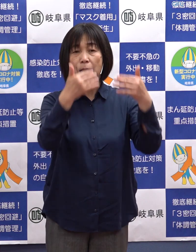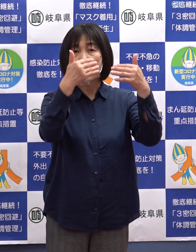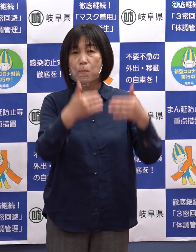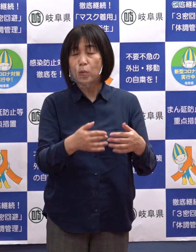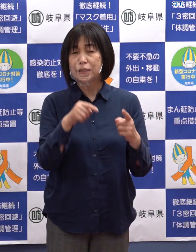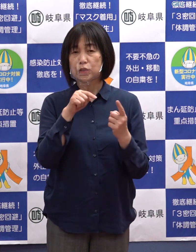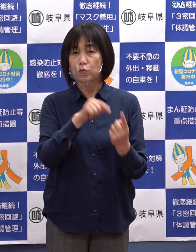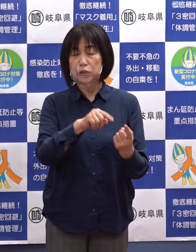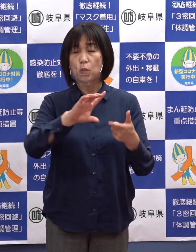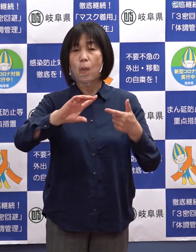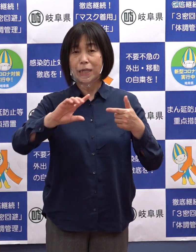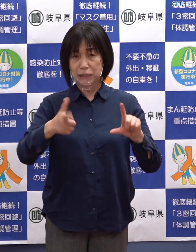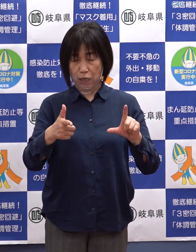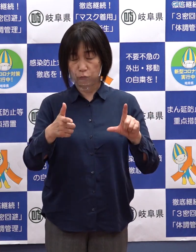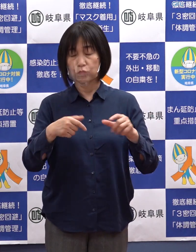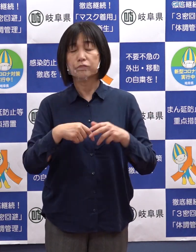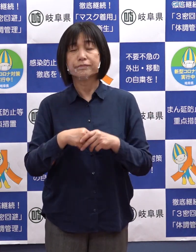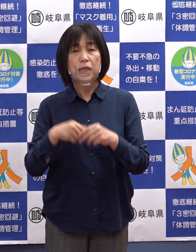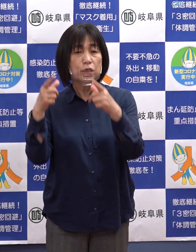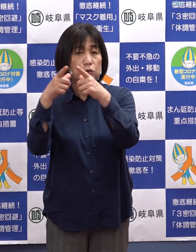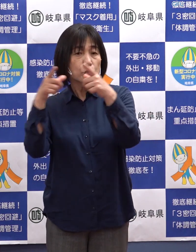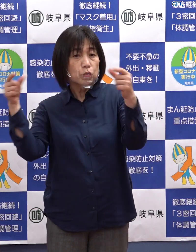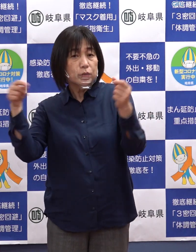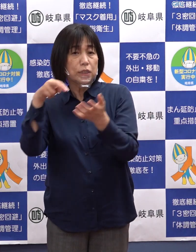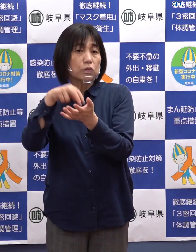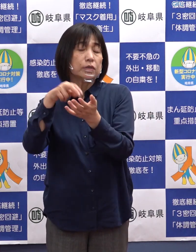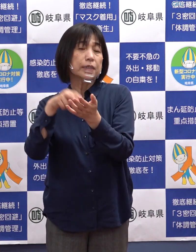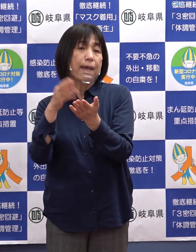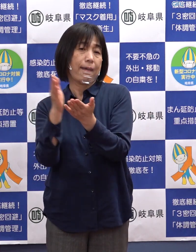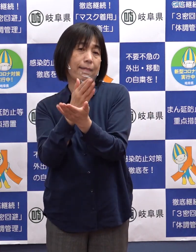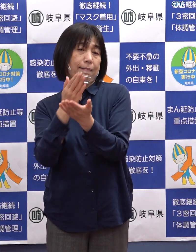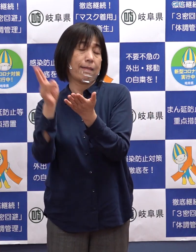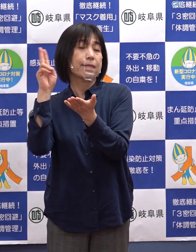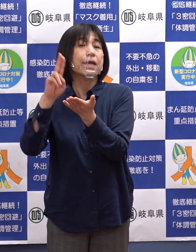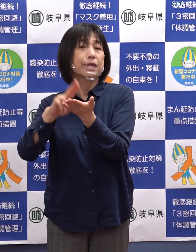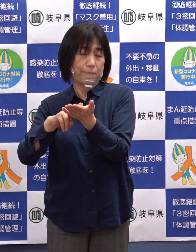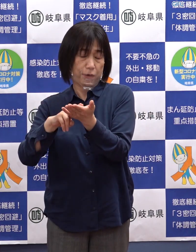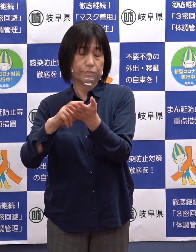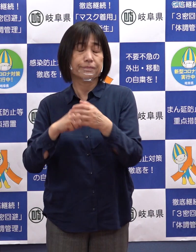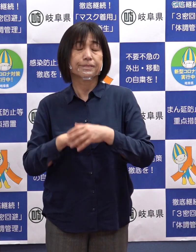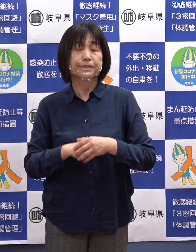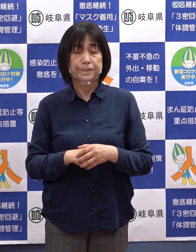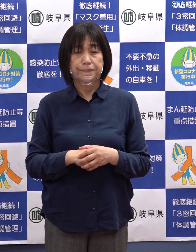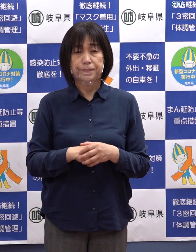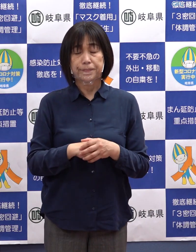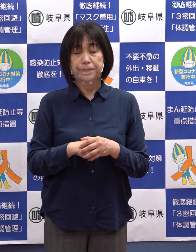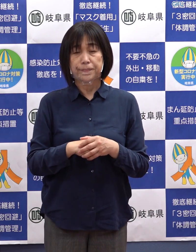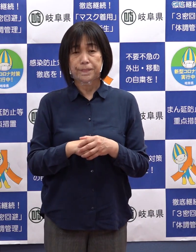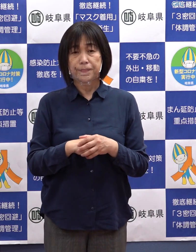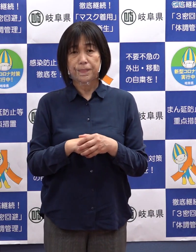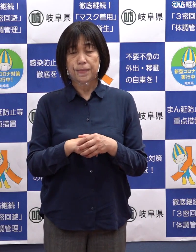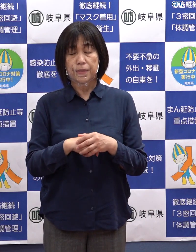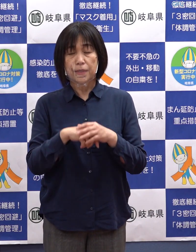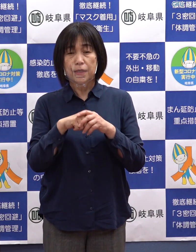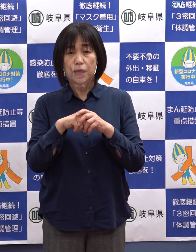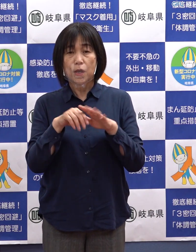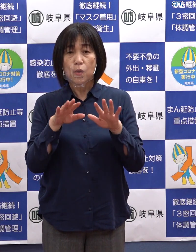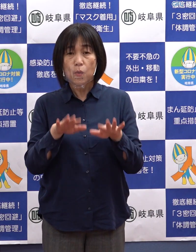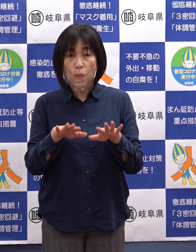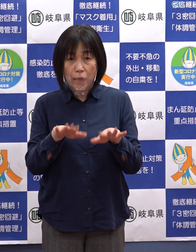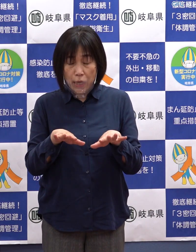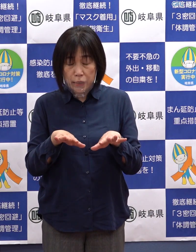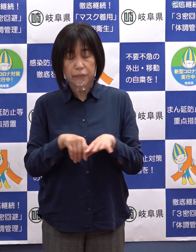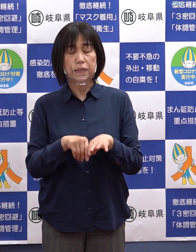が国として判断してお決めになるということで、例えば今回のように要請が出ていなく